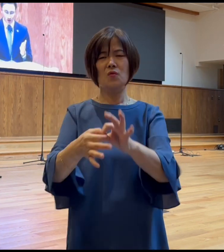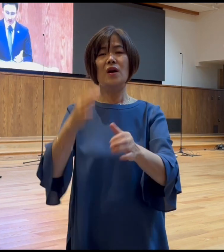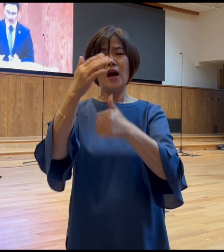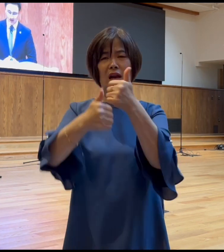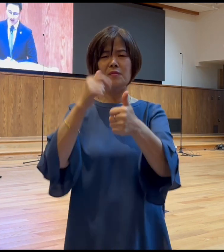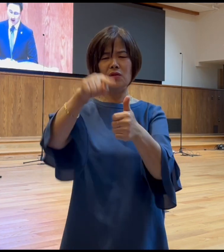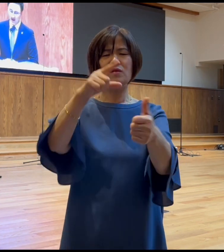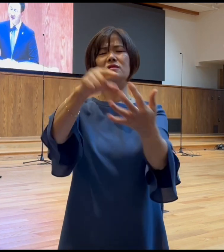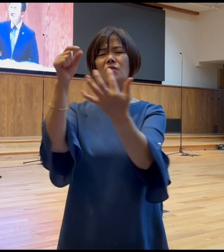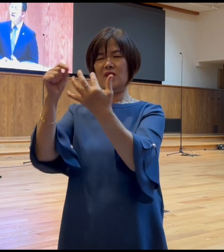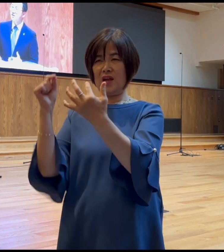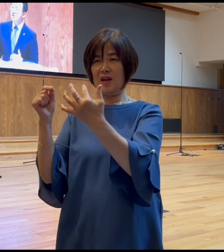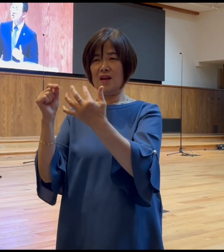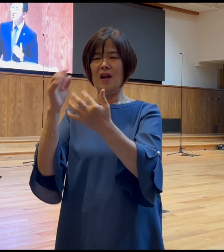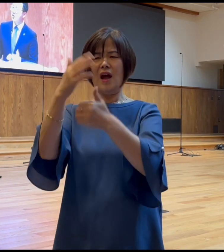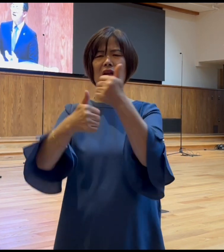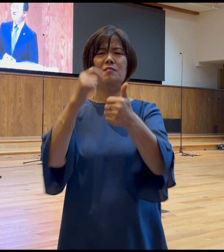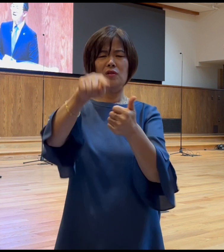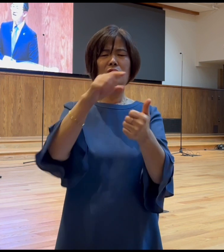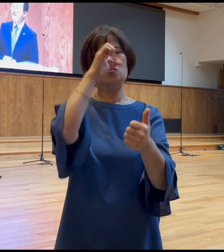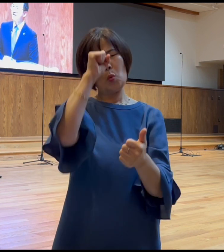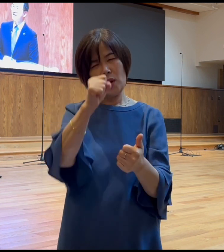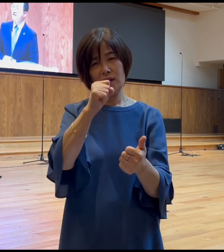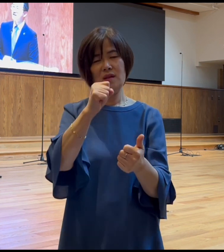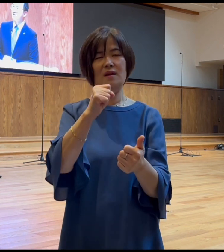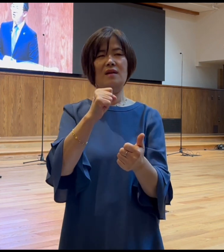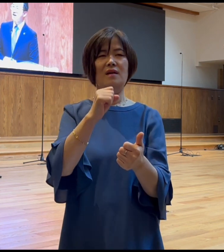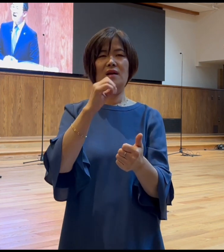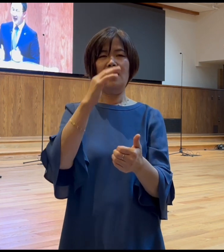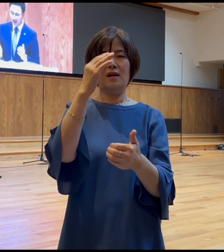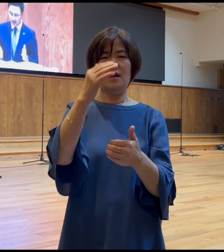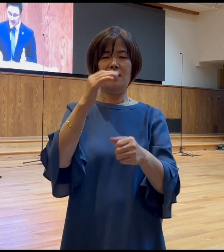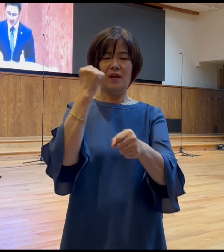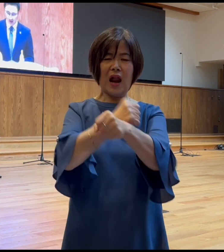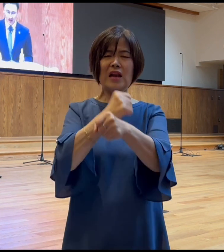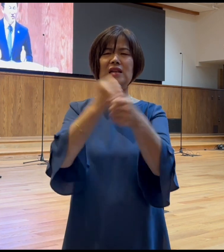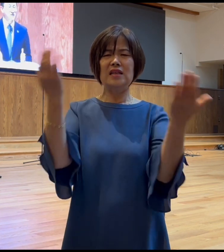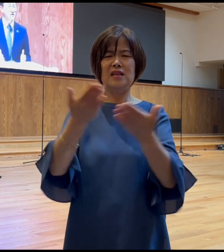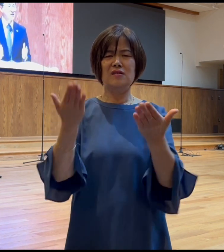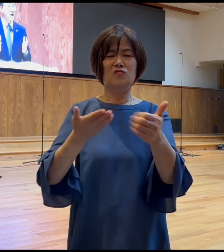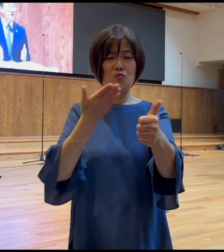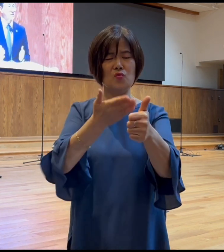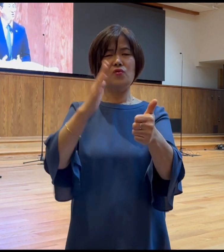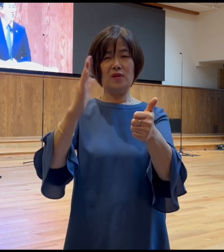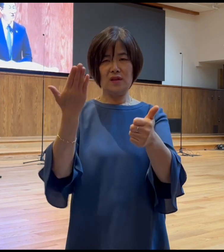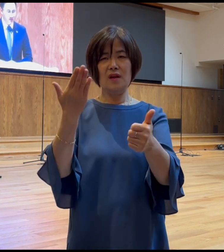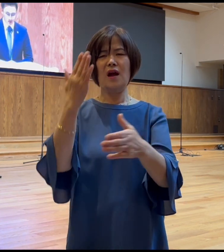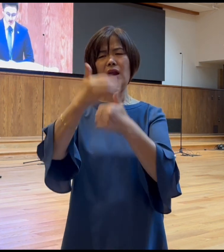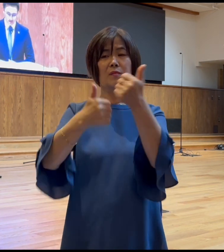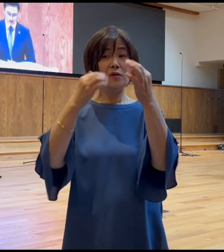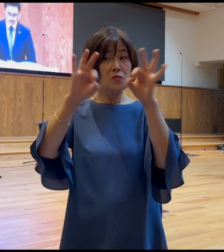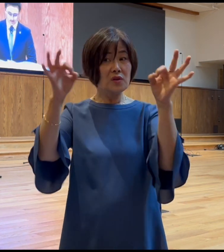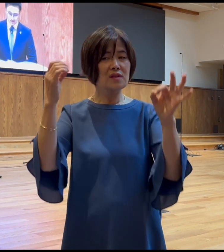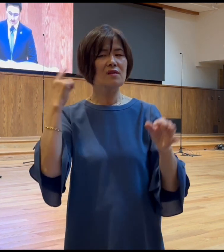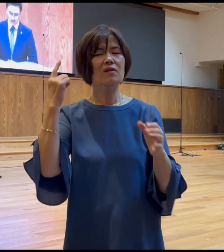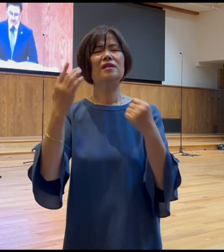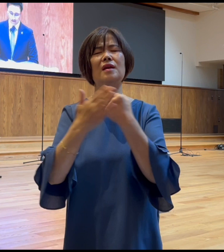너를 선택했다, 내가 너를 좋아한다, 너에게 할 일이 있다라고 하는 하나님의 소리